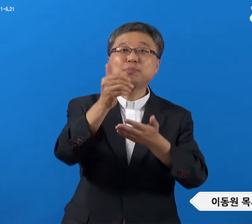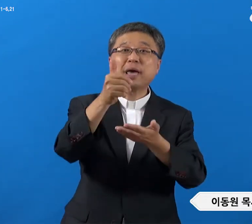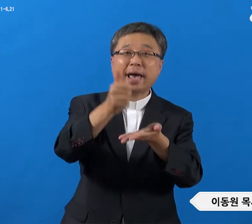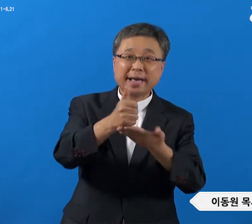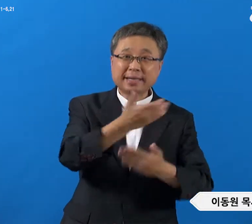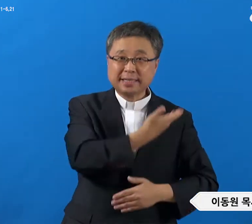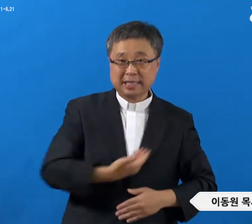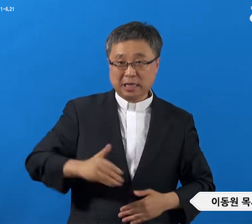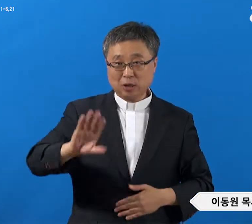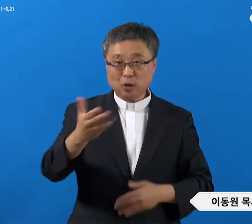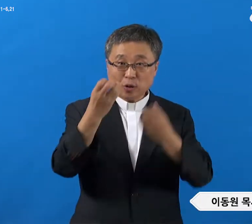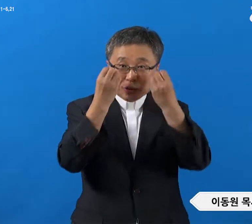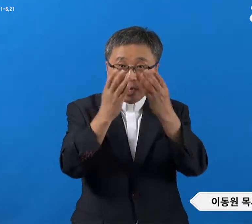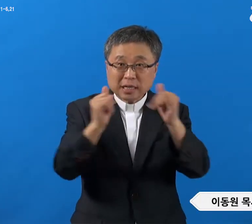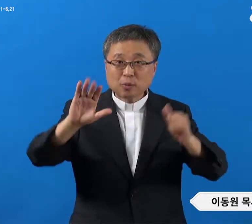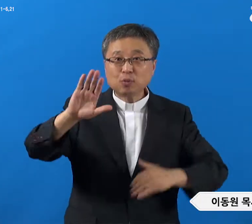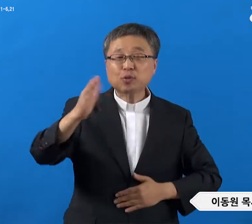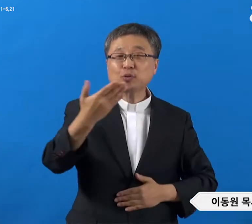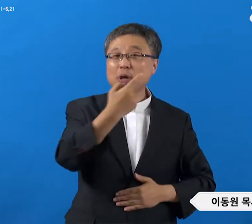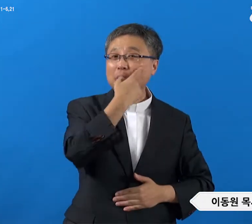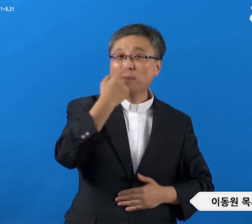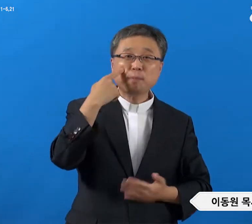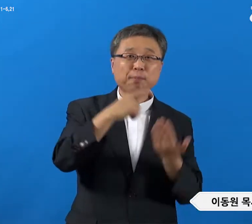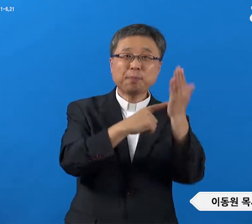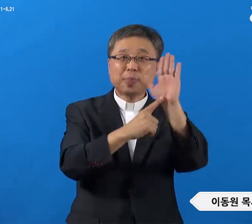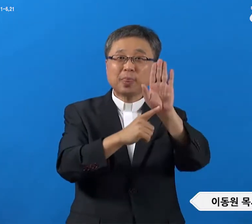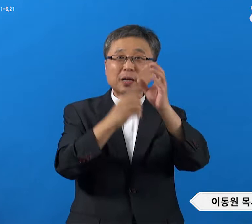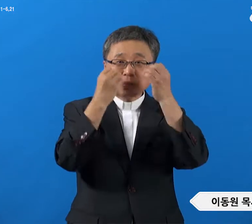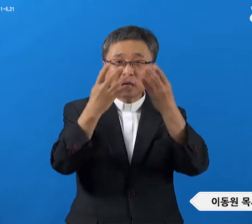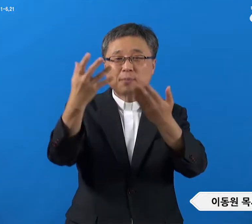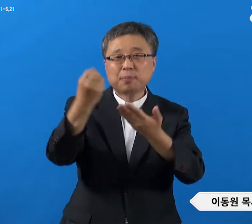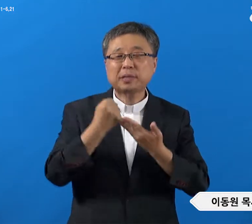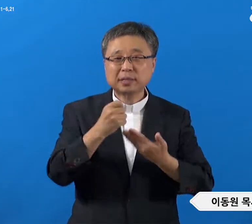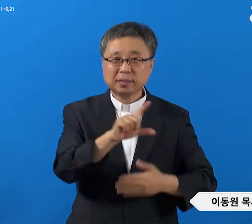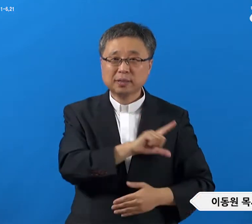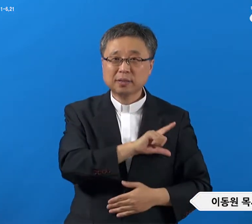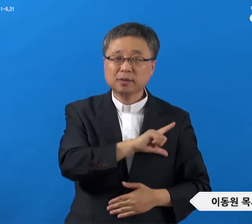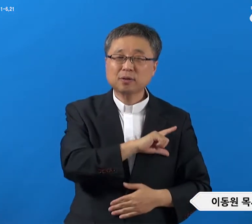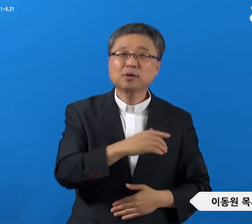나서 새 사람이 된 표시로 새롭게 받은 이름이